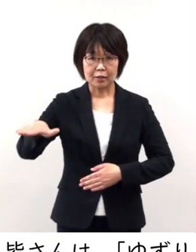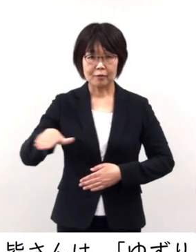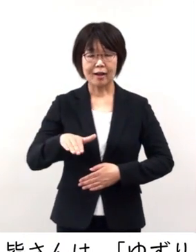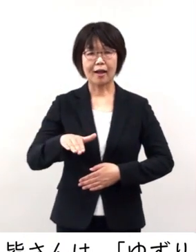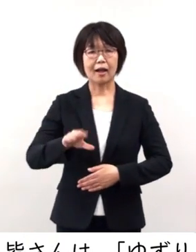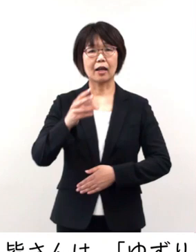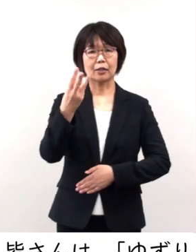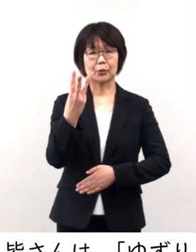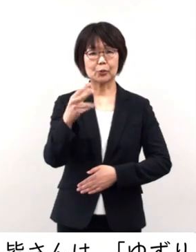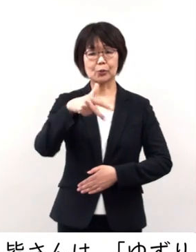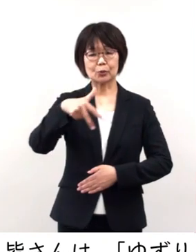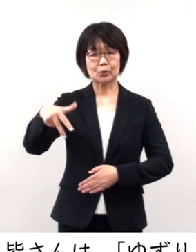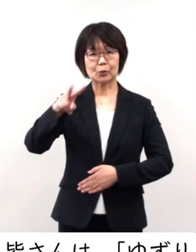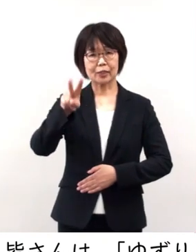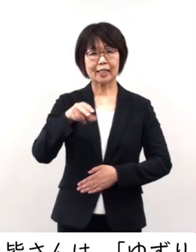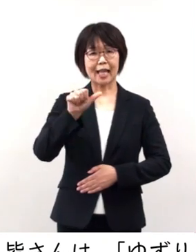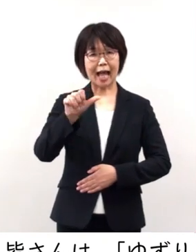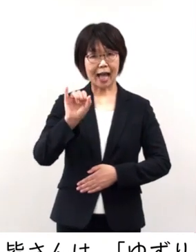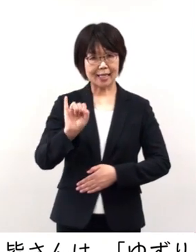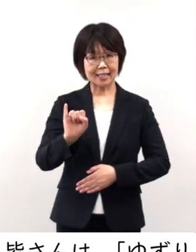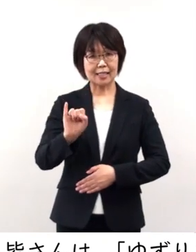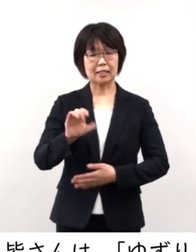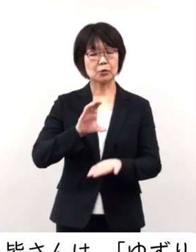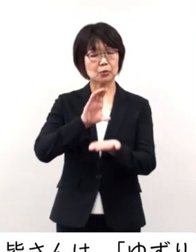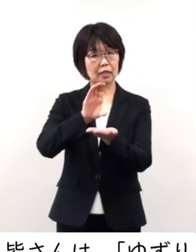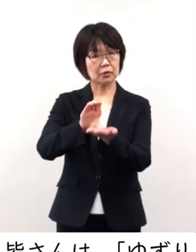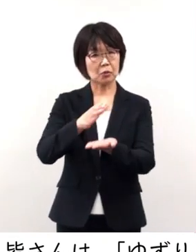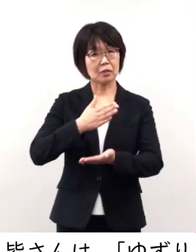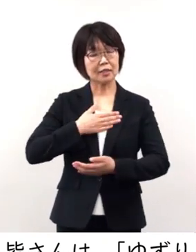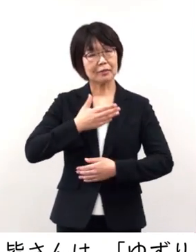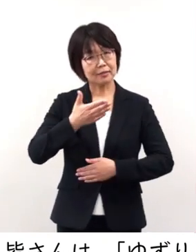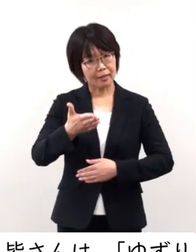皆さんはゆずり合い駐車場を知っていますか？